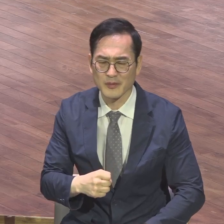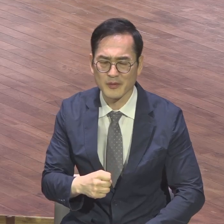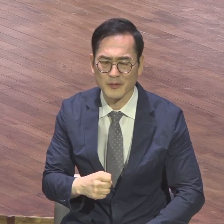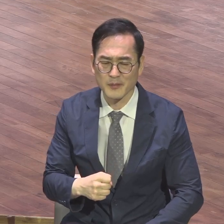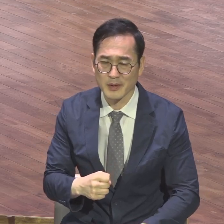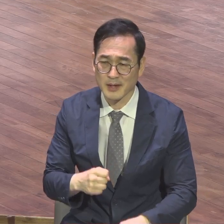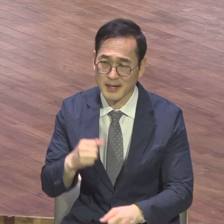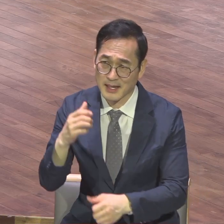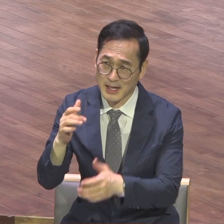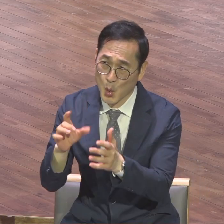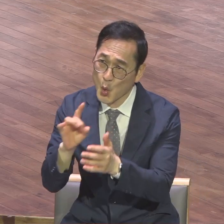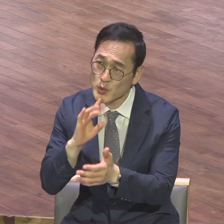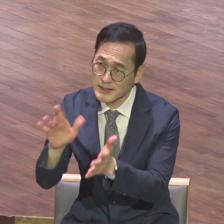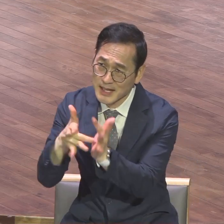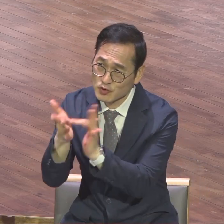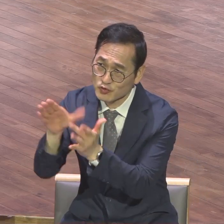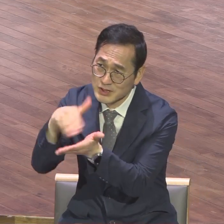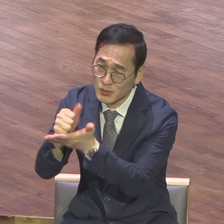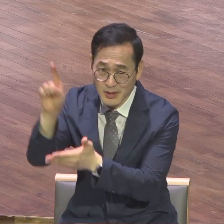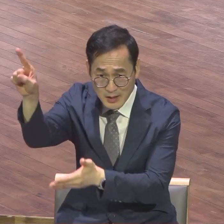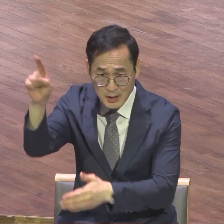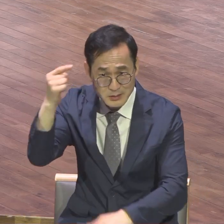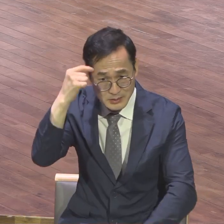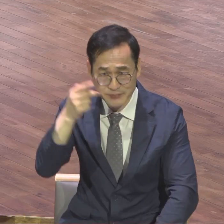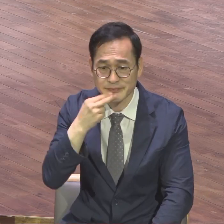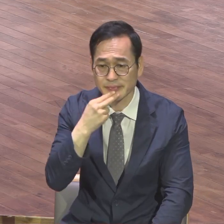그래도 그런 신학교 함부로 가면 안 돼요.